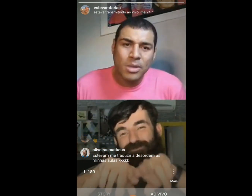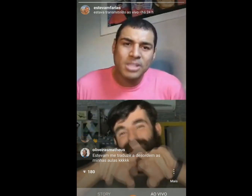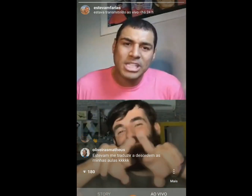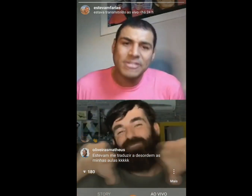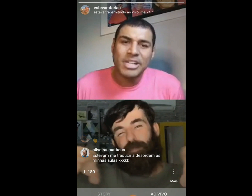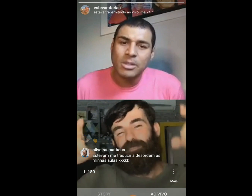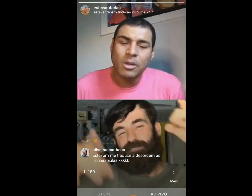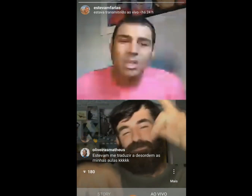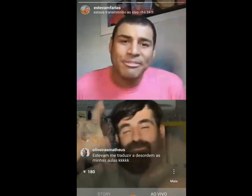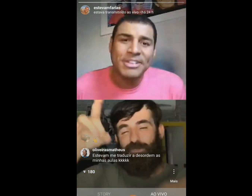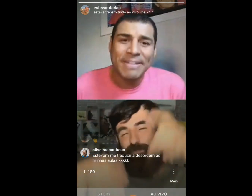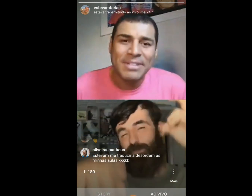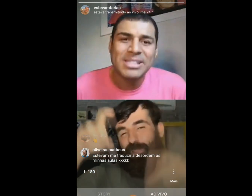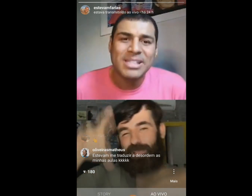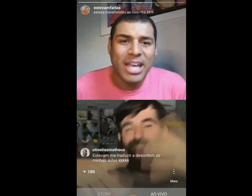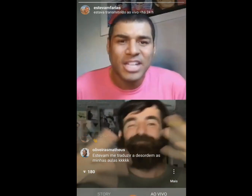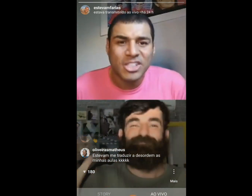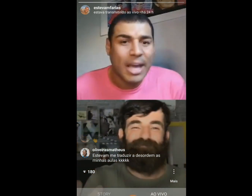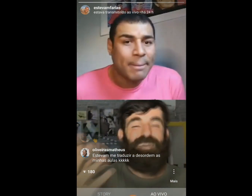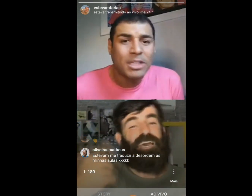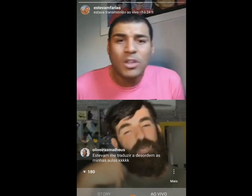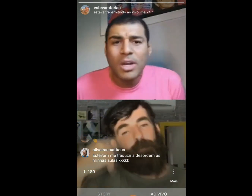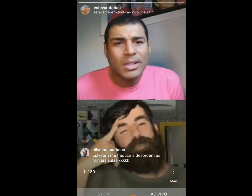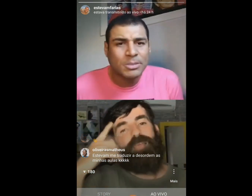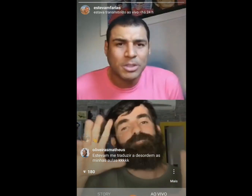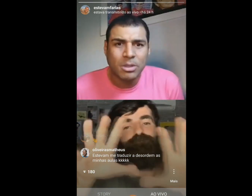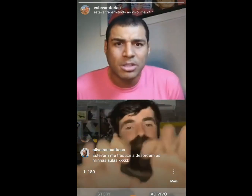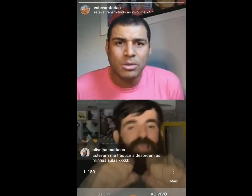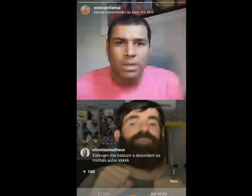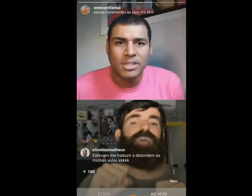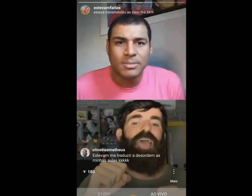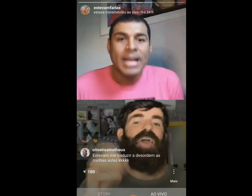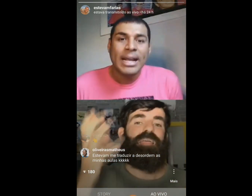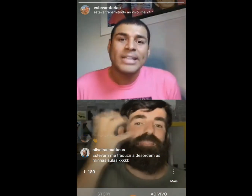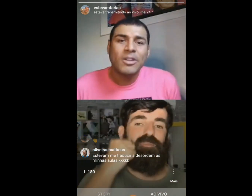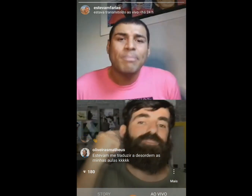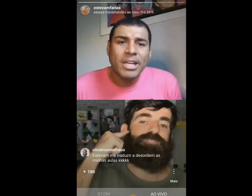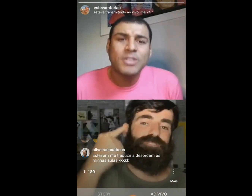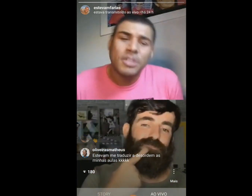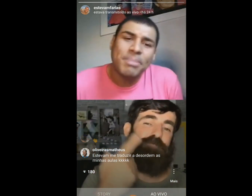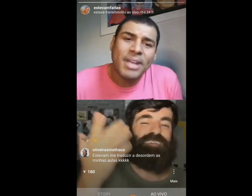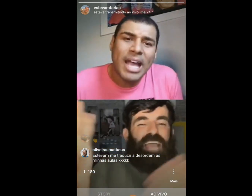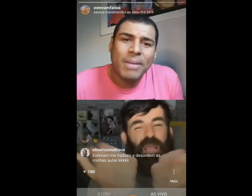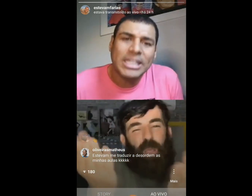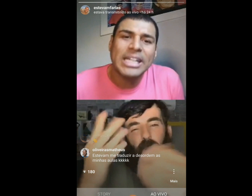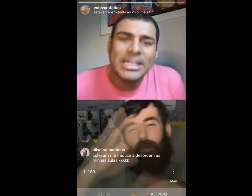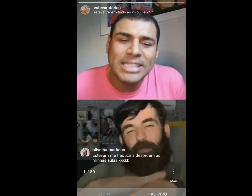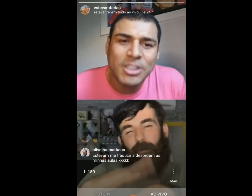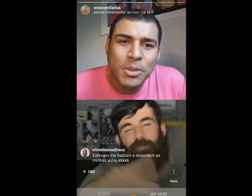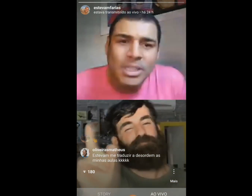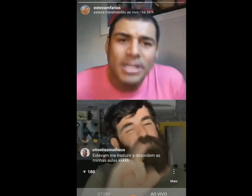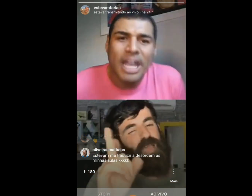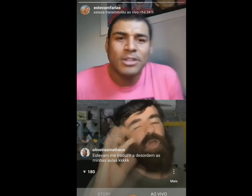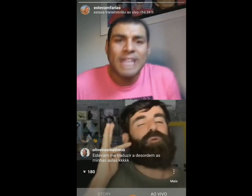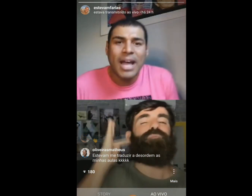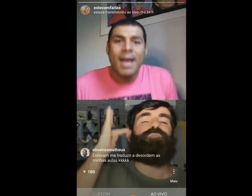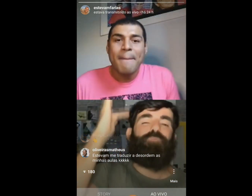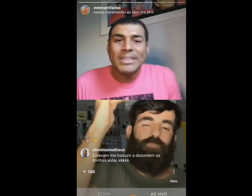deficientes. Muitas pessoas abandonam. Então eu penso em pegar essa pessoa para adotar. Mas agora não.